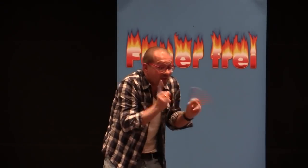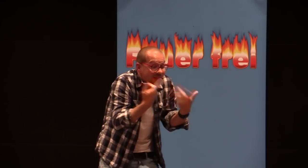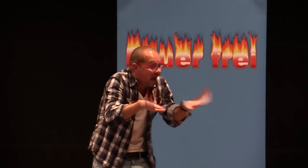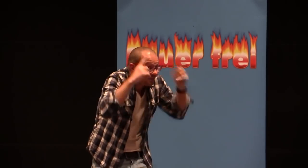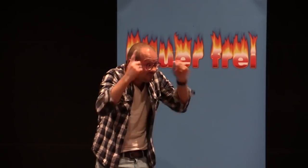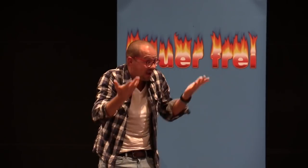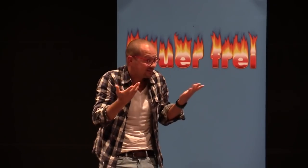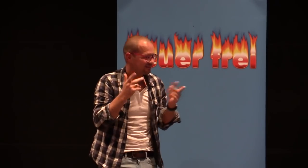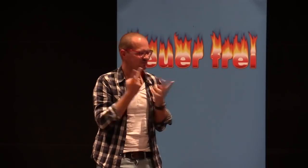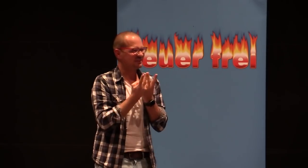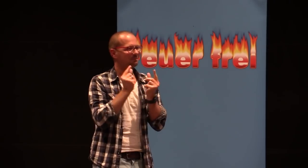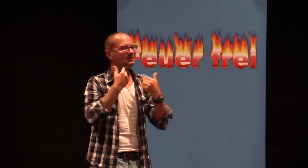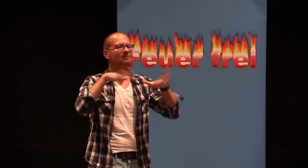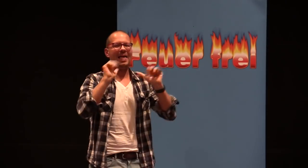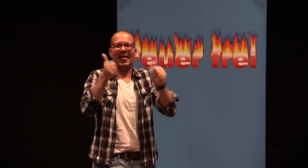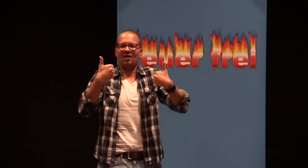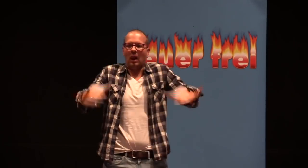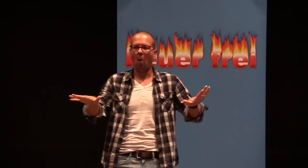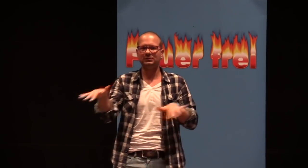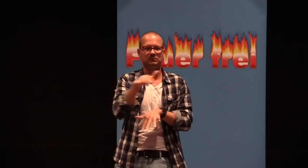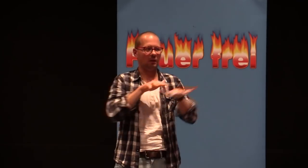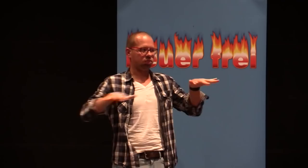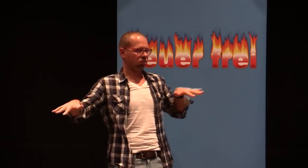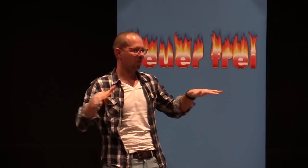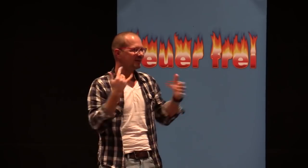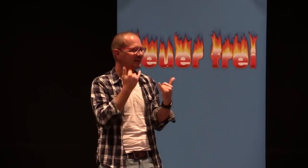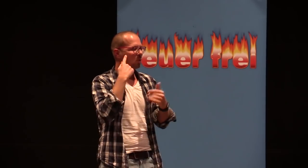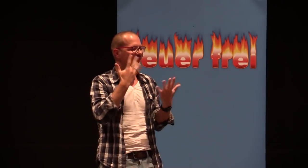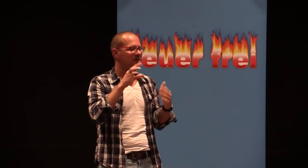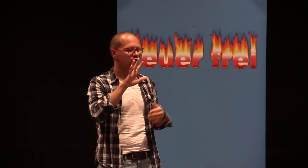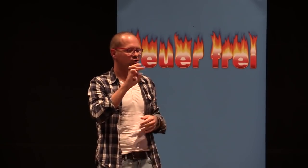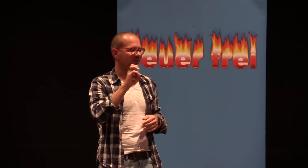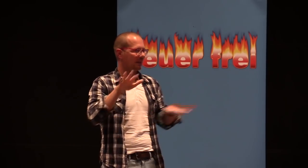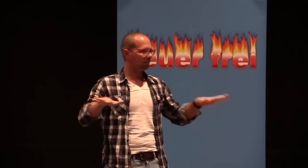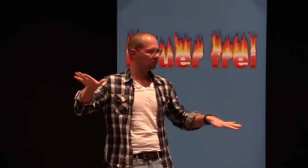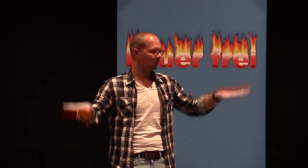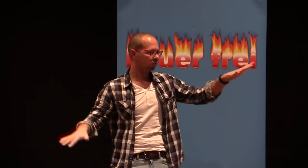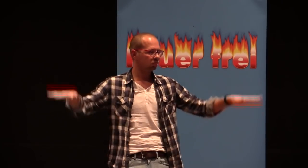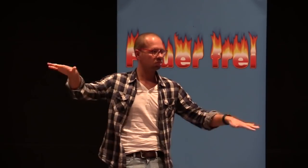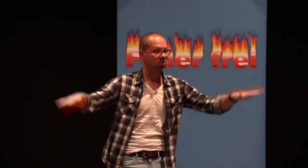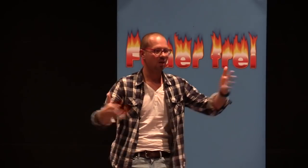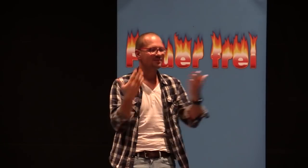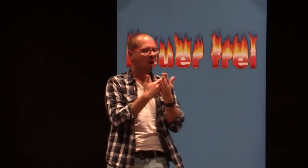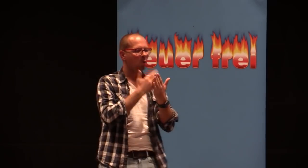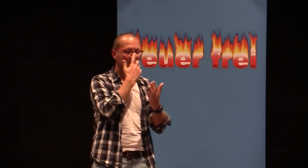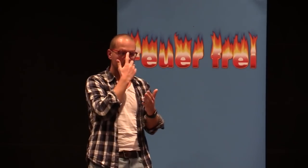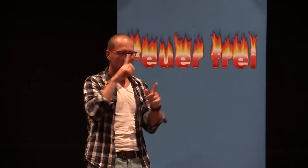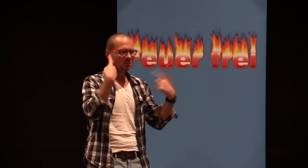so machen. Also ich persönlich stehe mal davor und überlege, mache ich das jetzt richtig oder mache ich es nicht richtig? Und die Jugendlichen oder